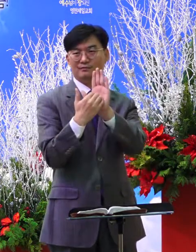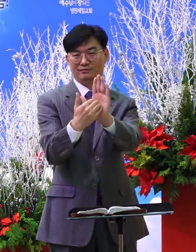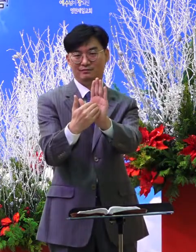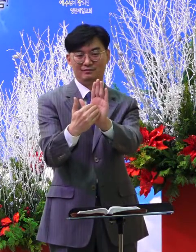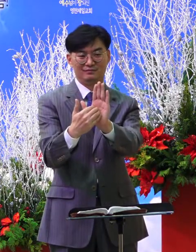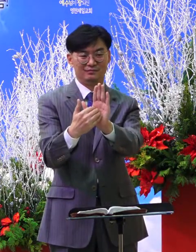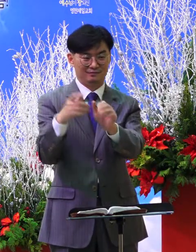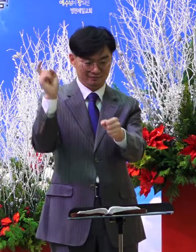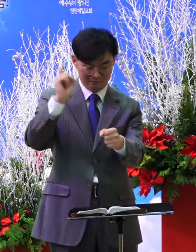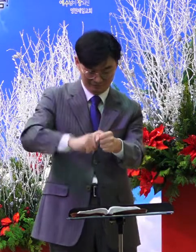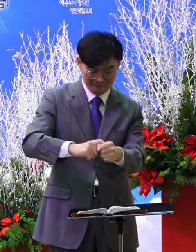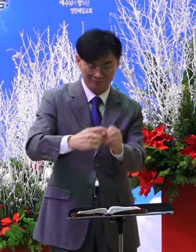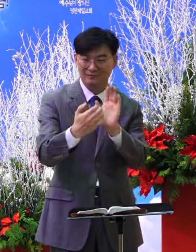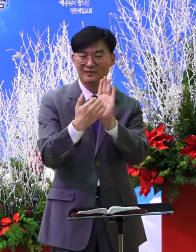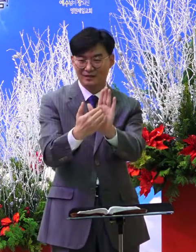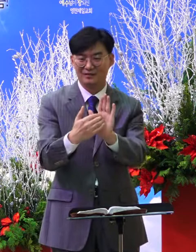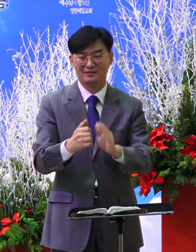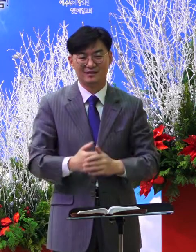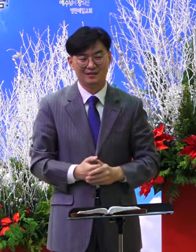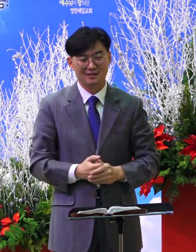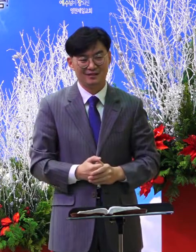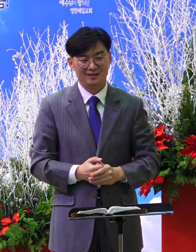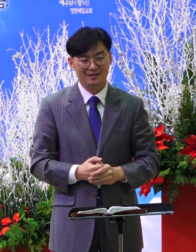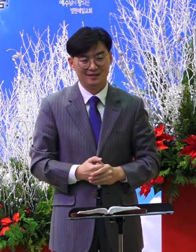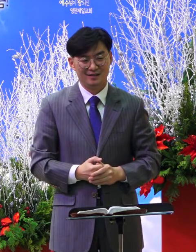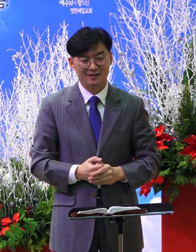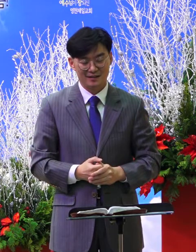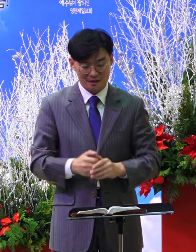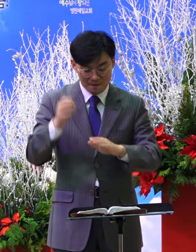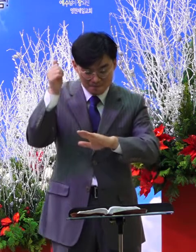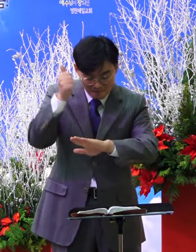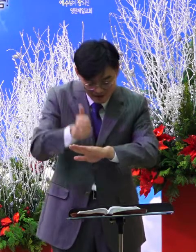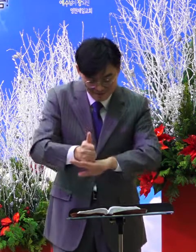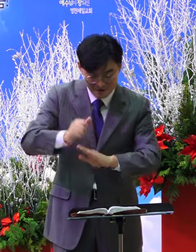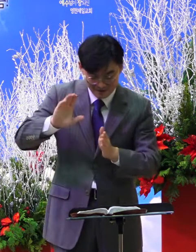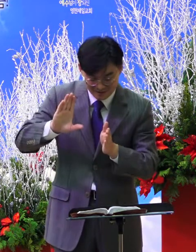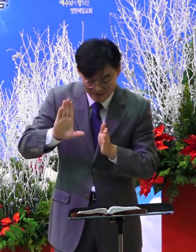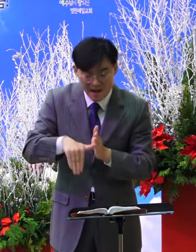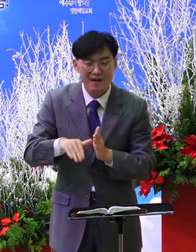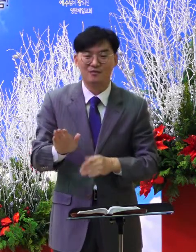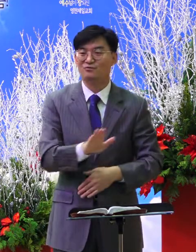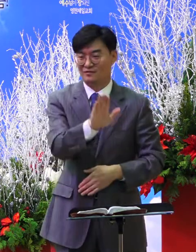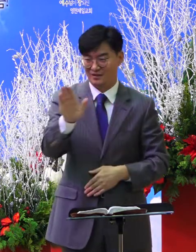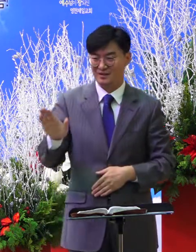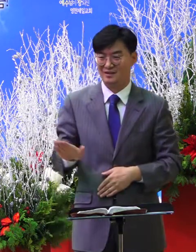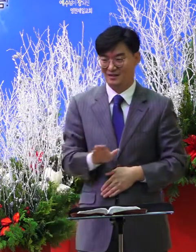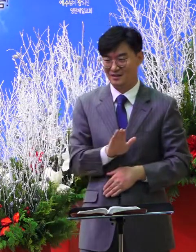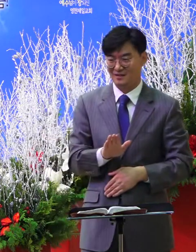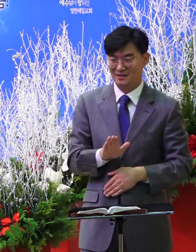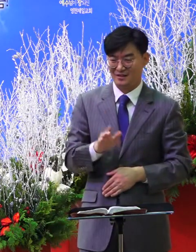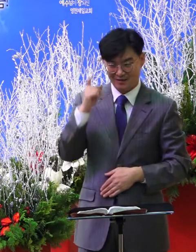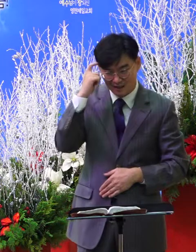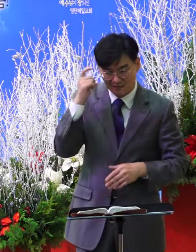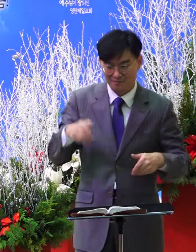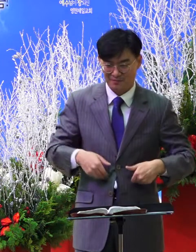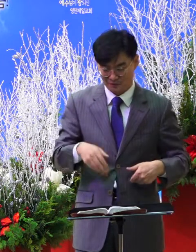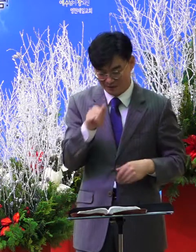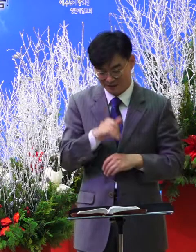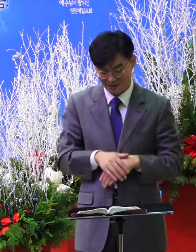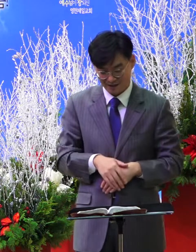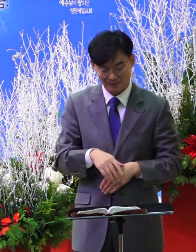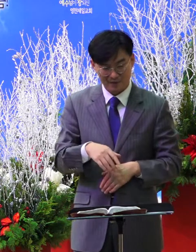사랑하는 여러분, 우리는 마지막 때를 준비하는 삶을 살아야 합니다. 슬기로운 다섯